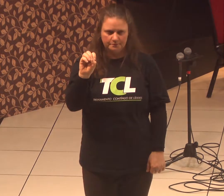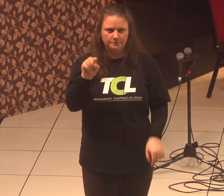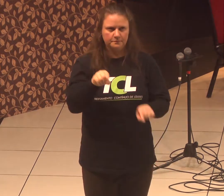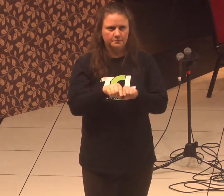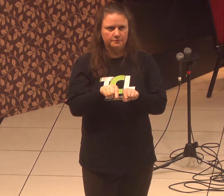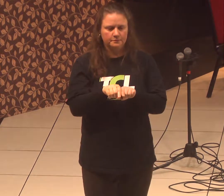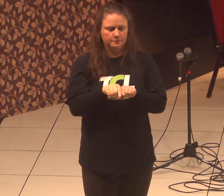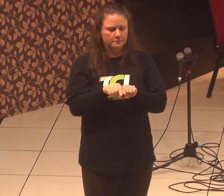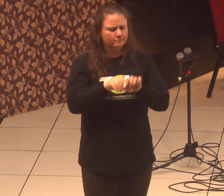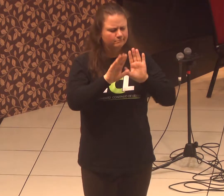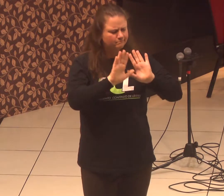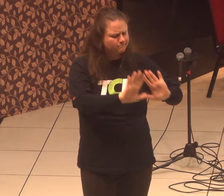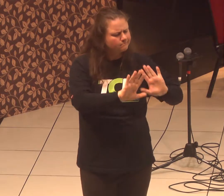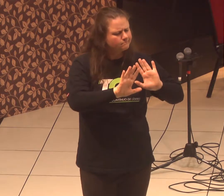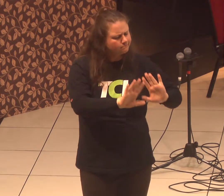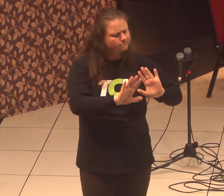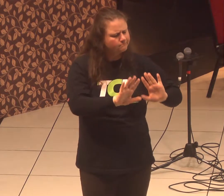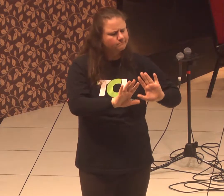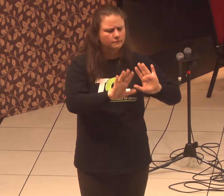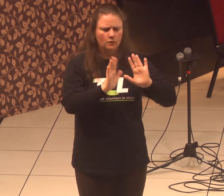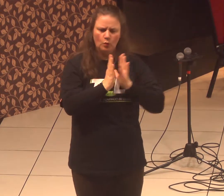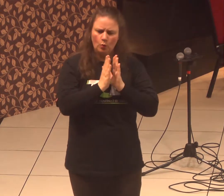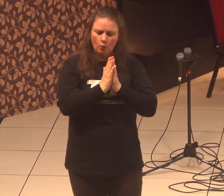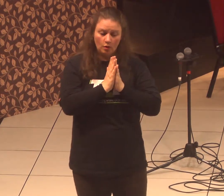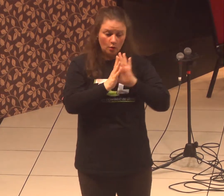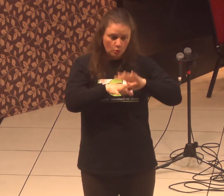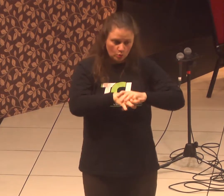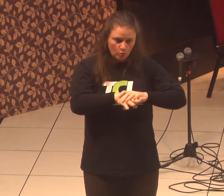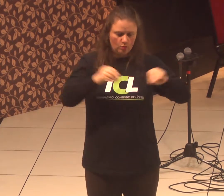ministrando cura. Nós vimos na semana passada,